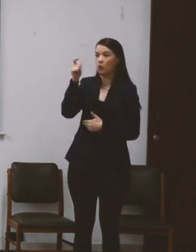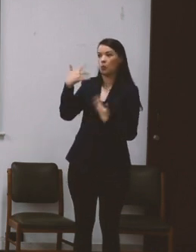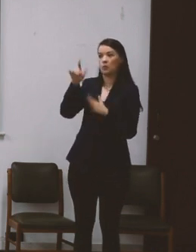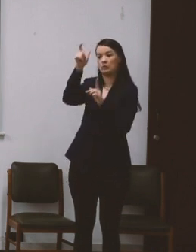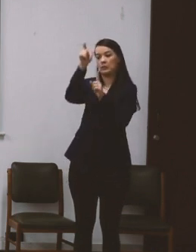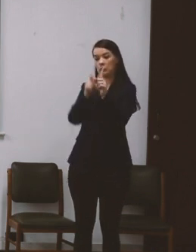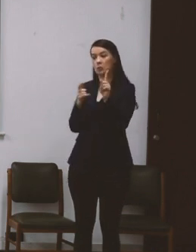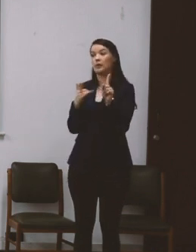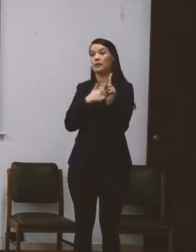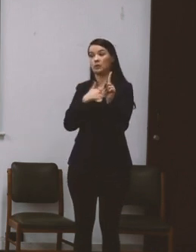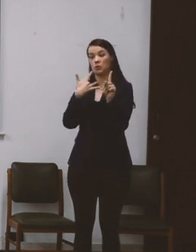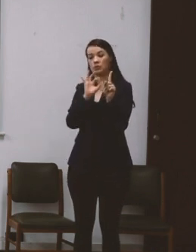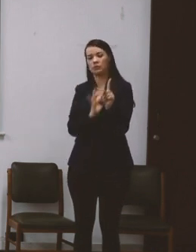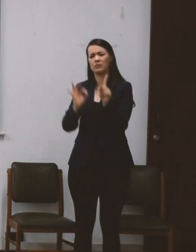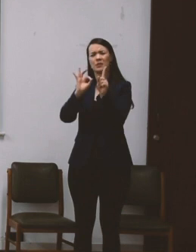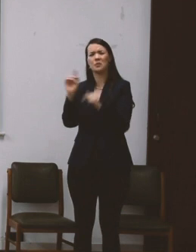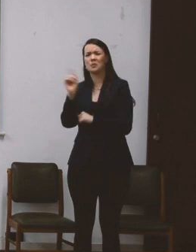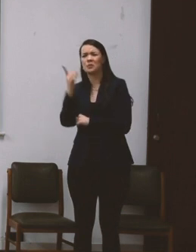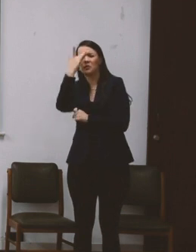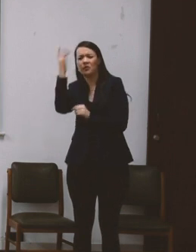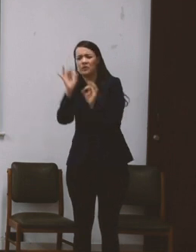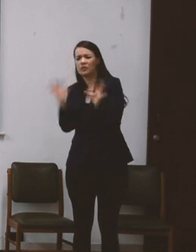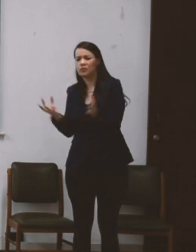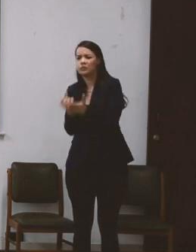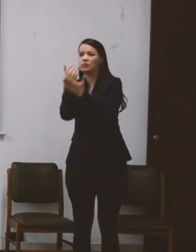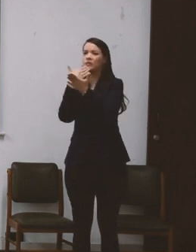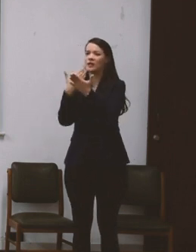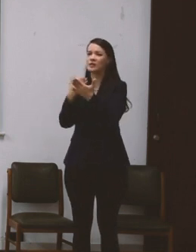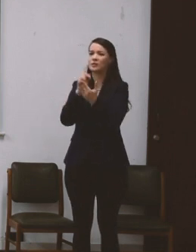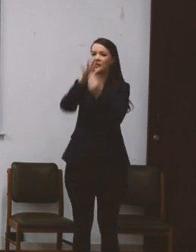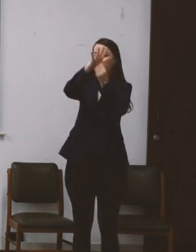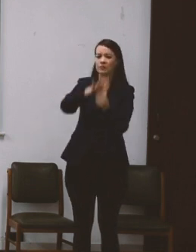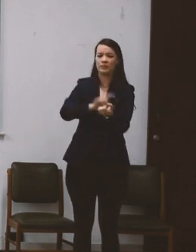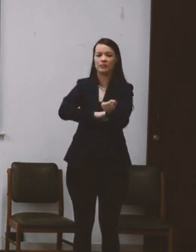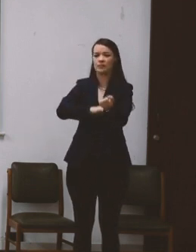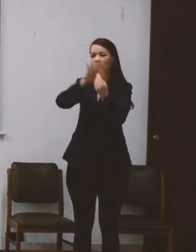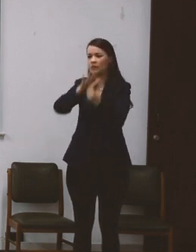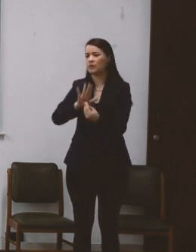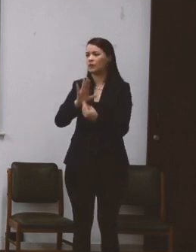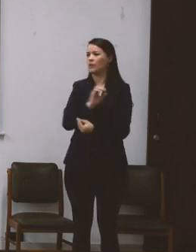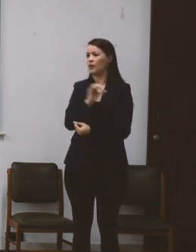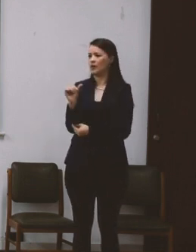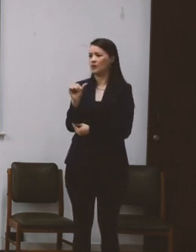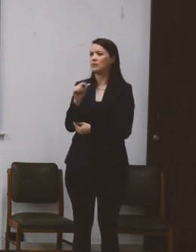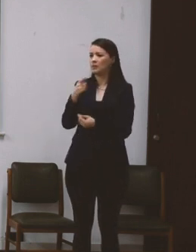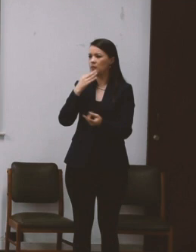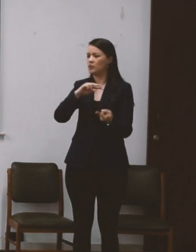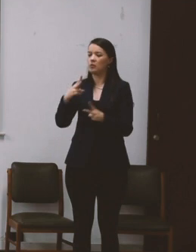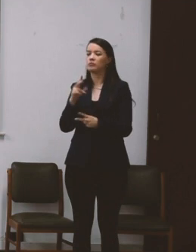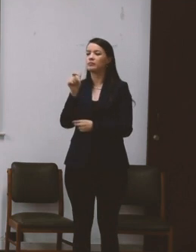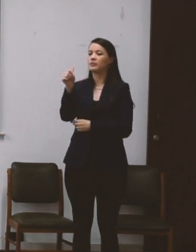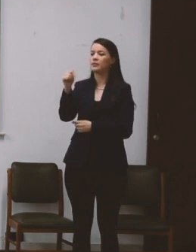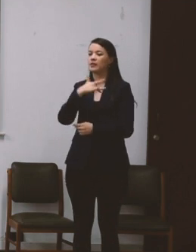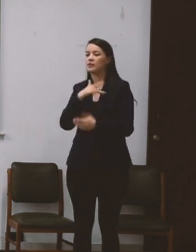que reconocer que su éxito es el resultado de desigualdades basadas en la raza, la clase y el género. La aporía neoliberal